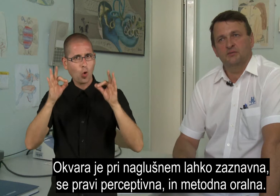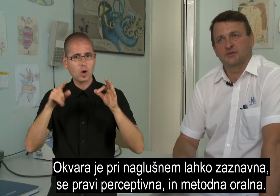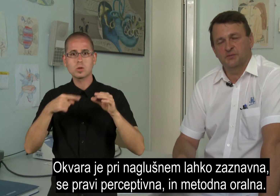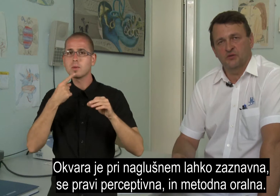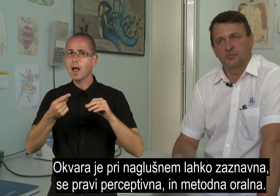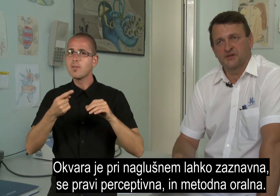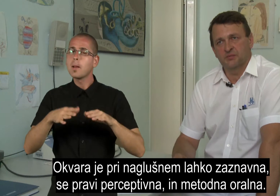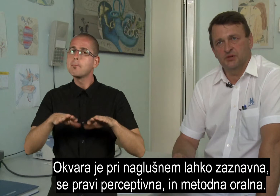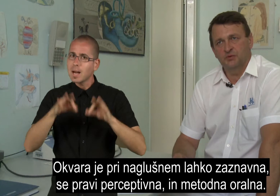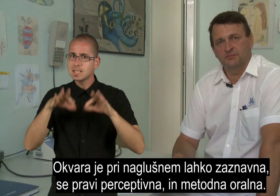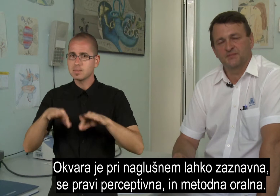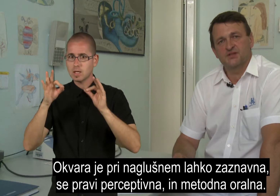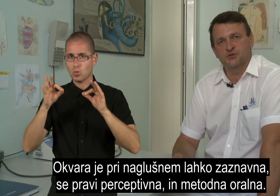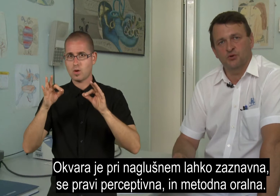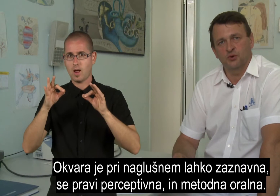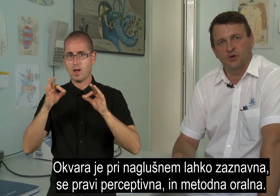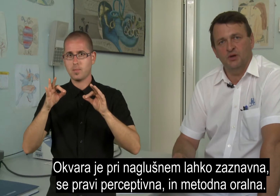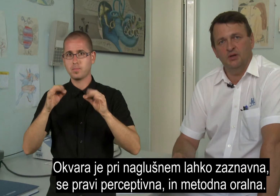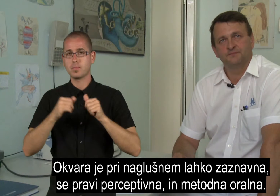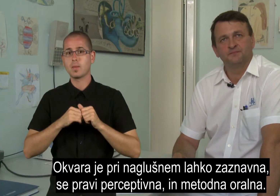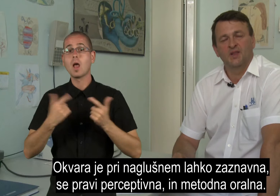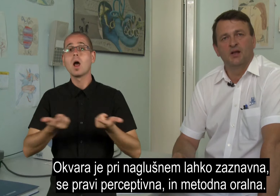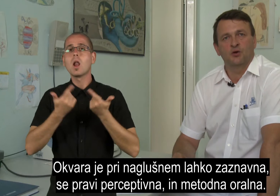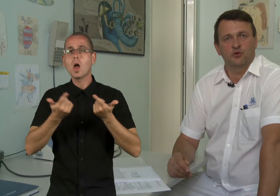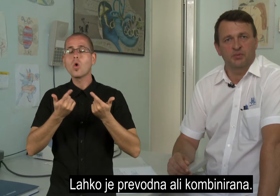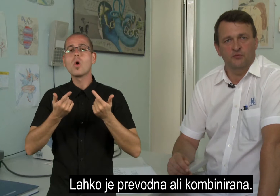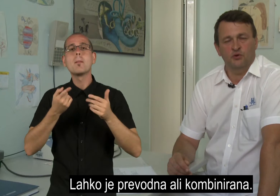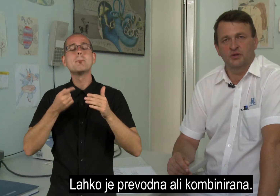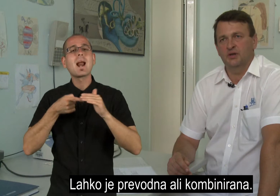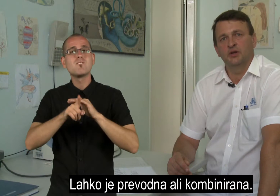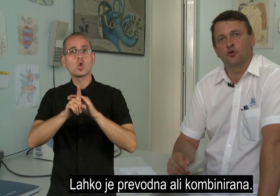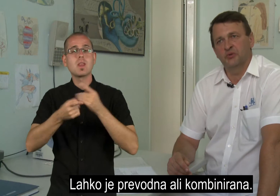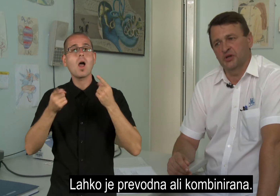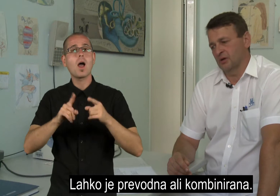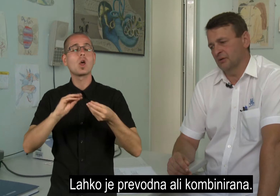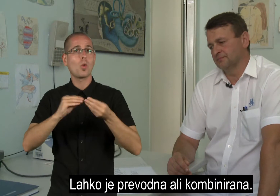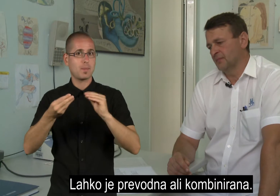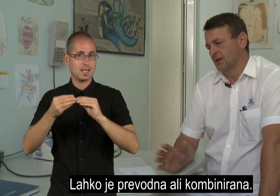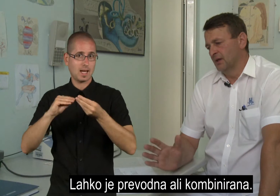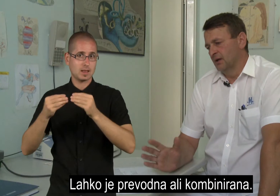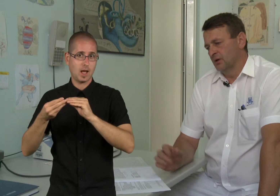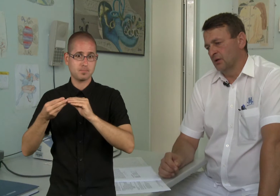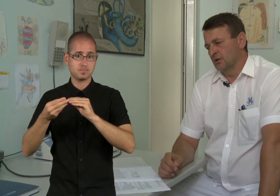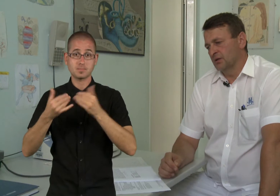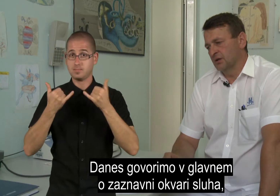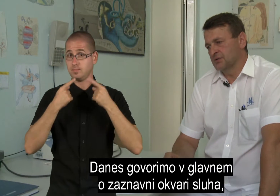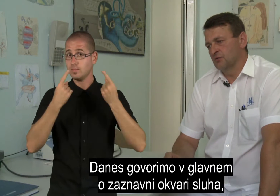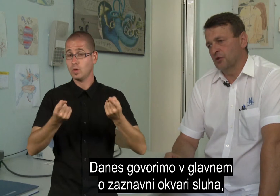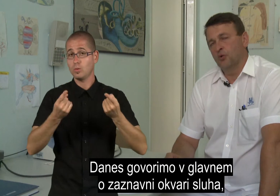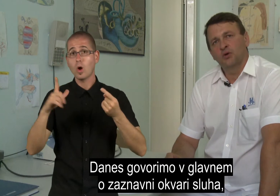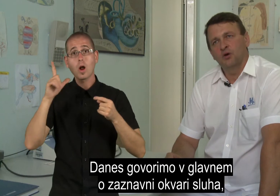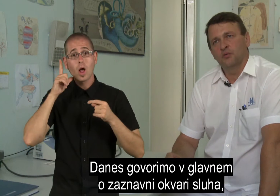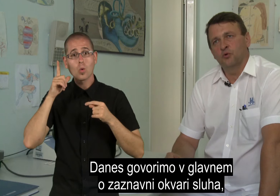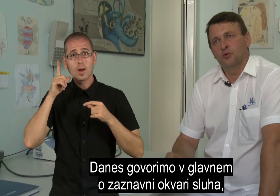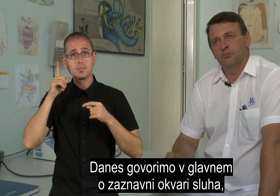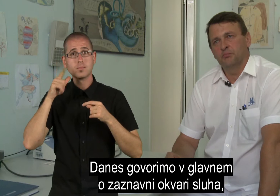zaznavna, se pravi perceptivna, senzorionevralna, lahko je prevodna ali kombinirana. Danes govorimo